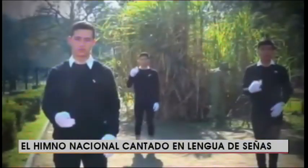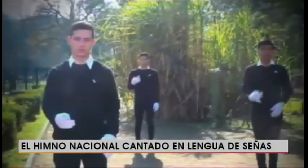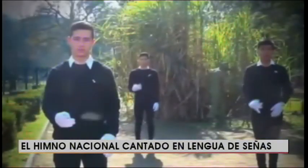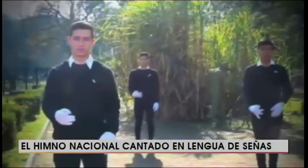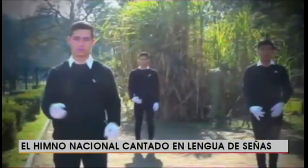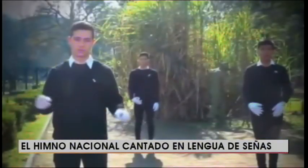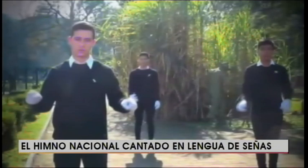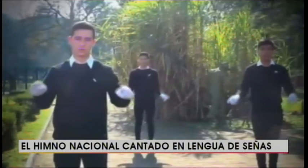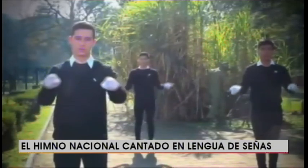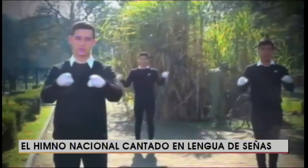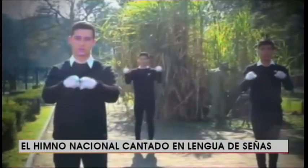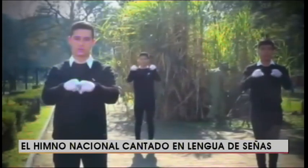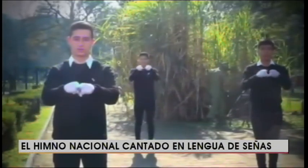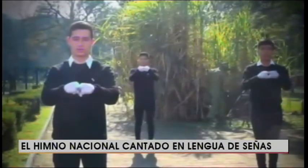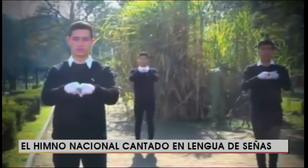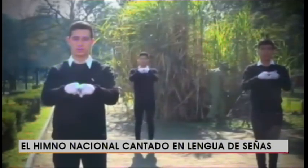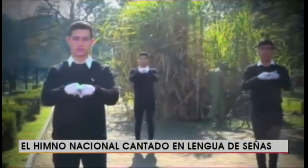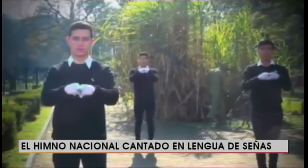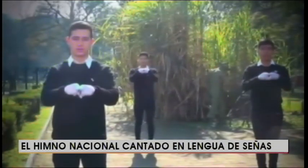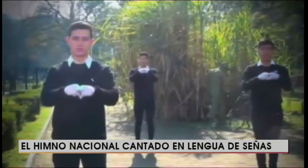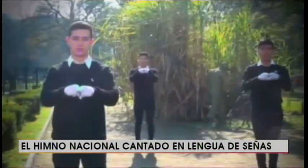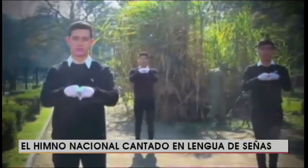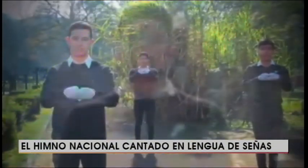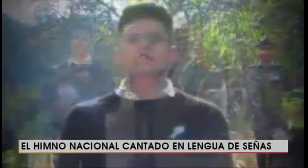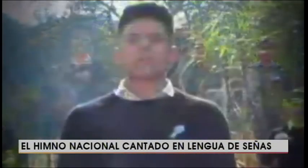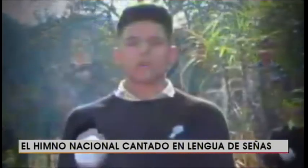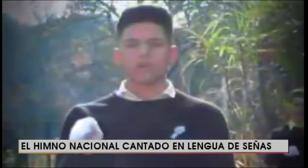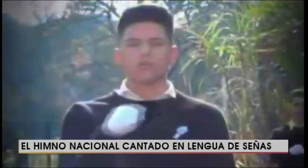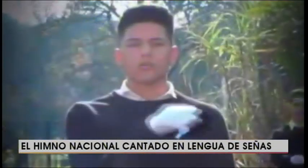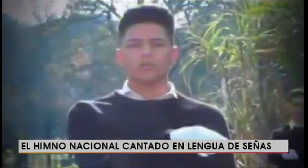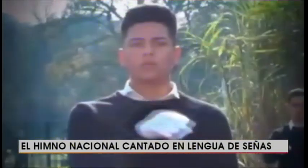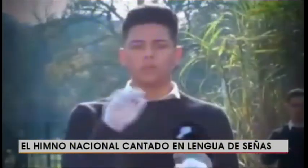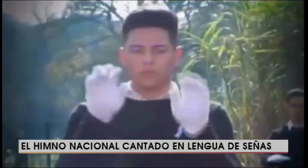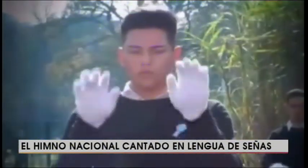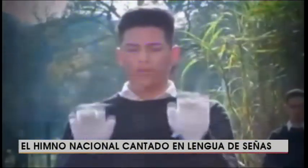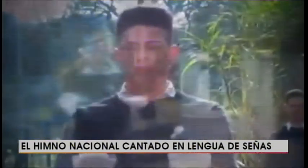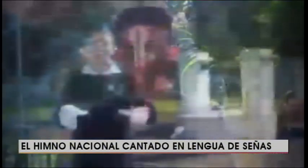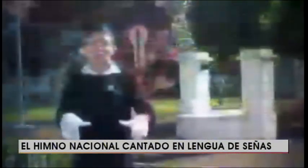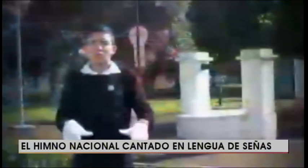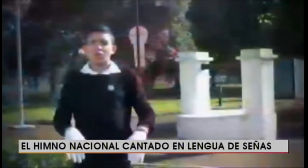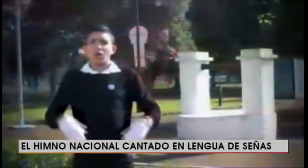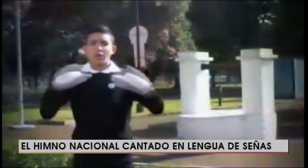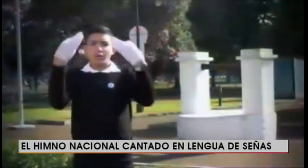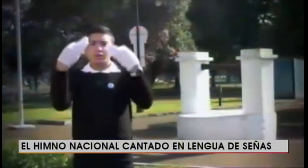la noble igualdad Ya a su trono